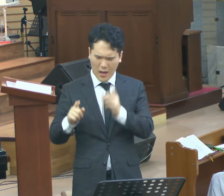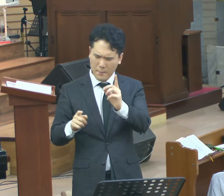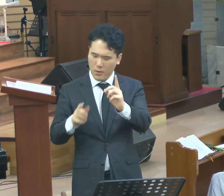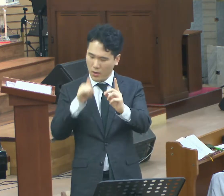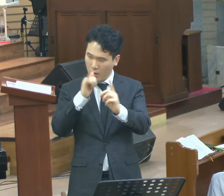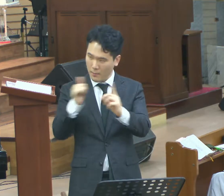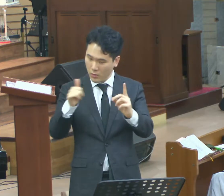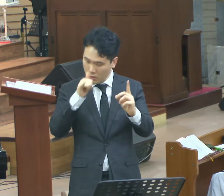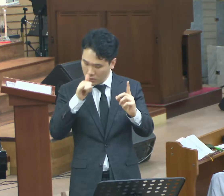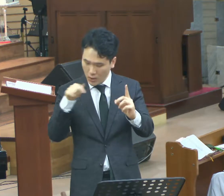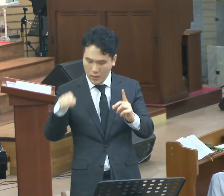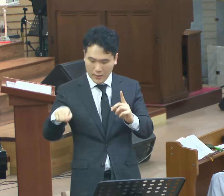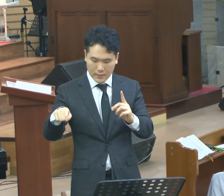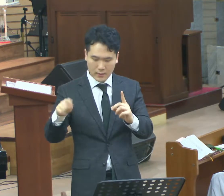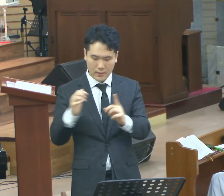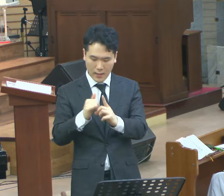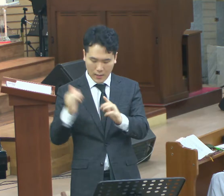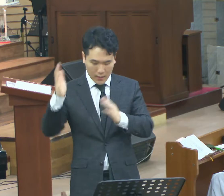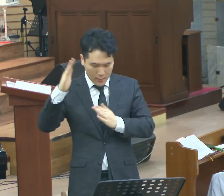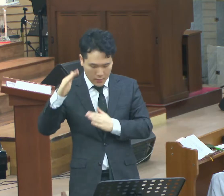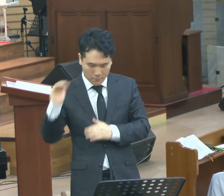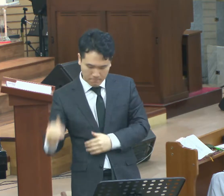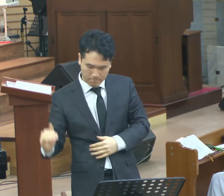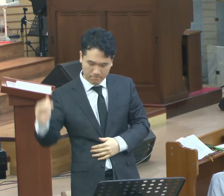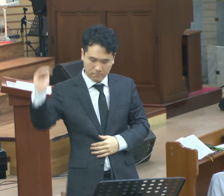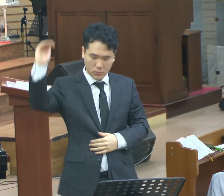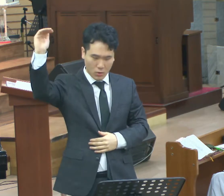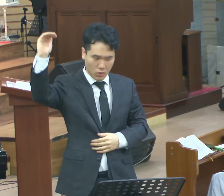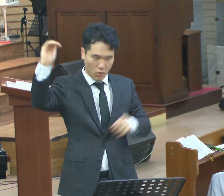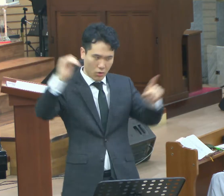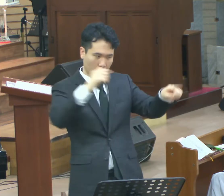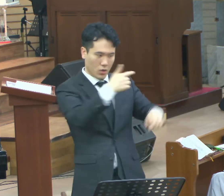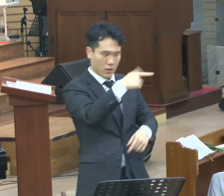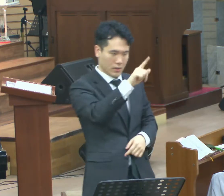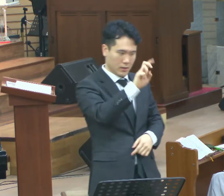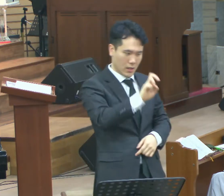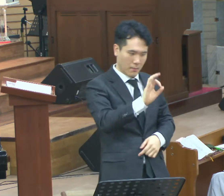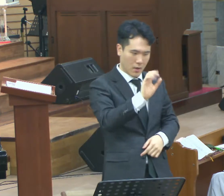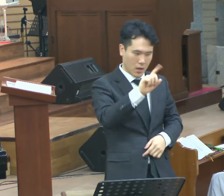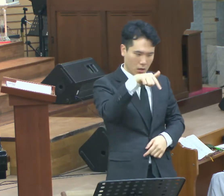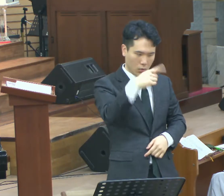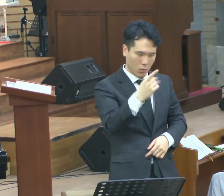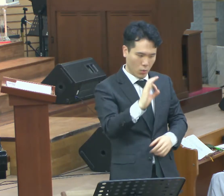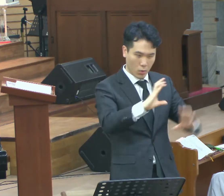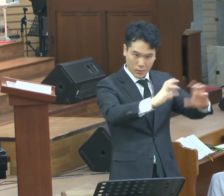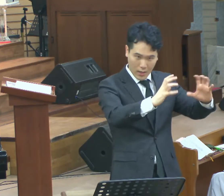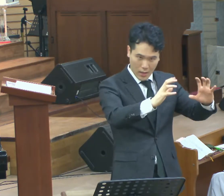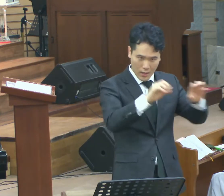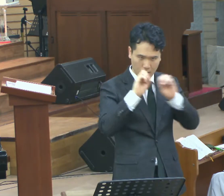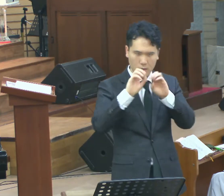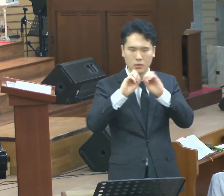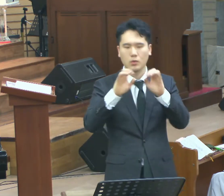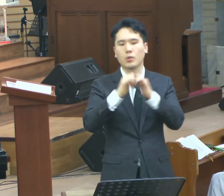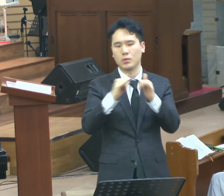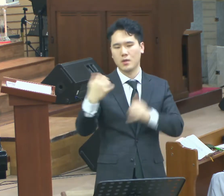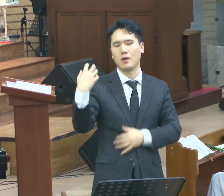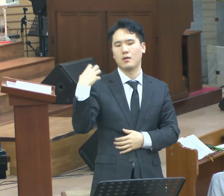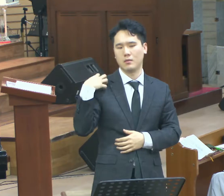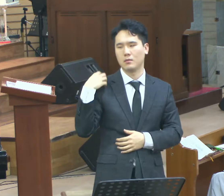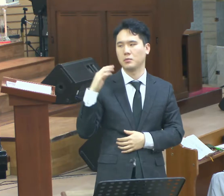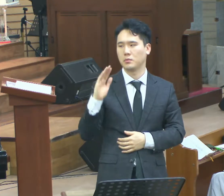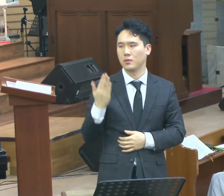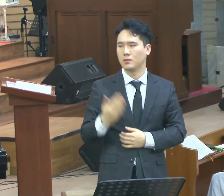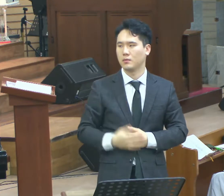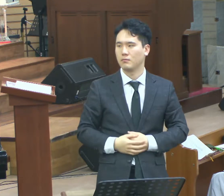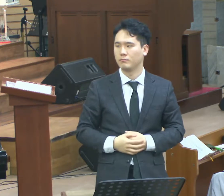그 선교사님의 말씀이 뭐냐면 그 교회에서 3명의 선교사가 지금 나와서 선교 일을 감당하고 있다는